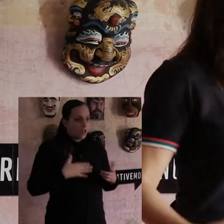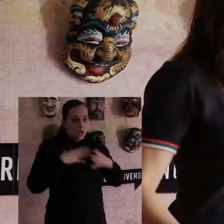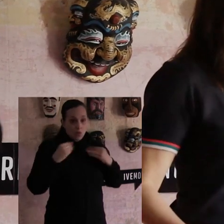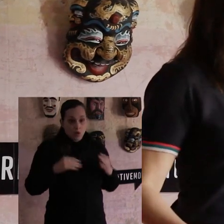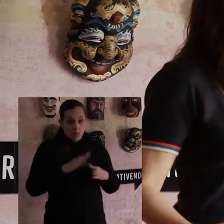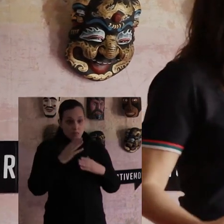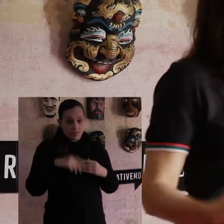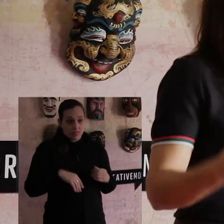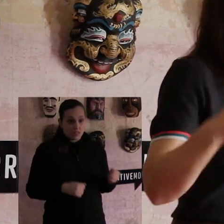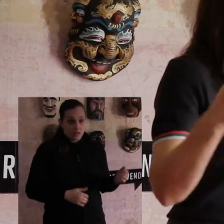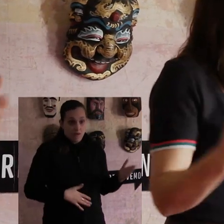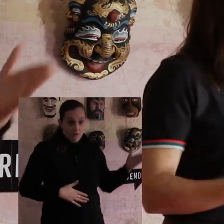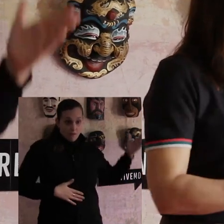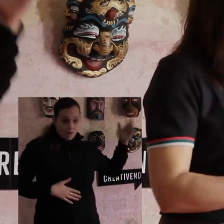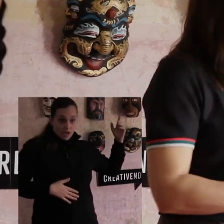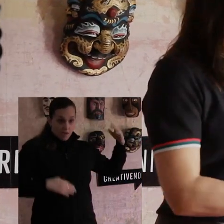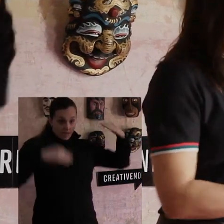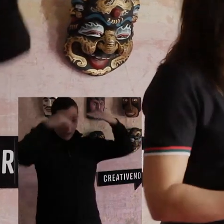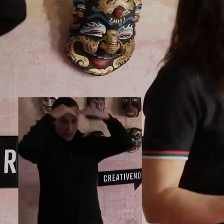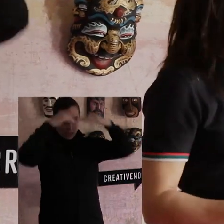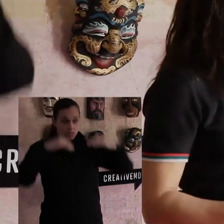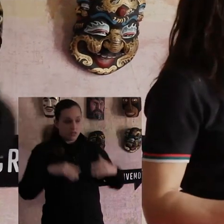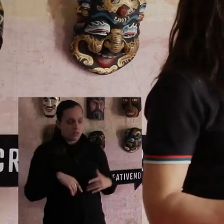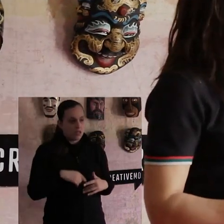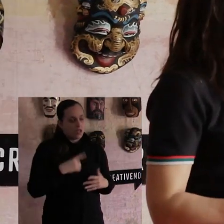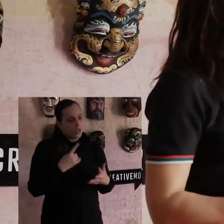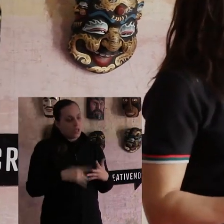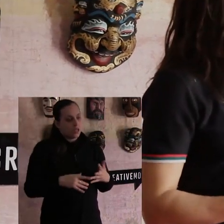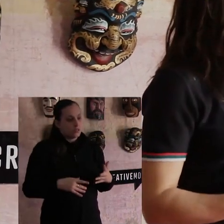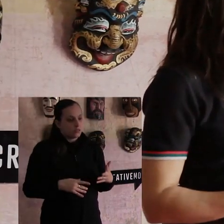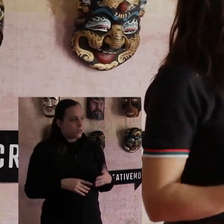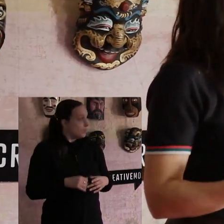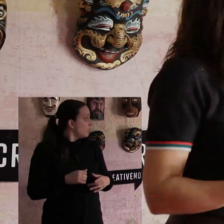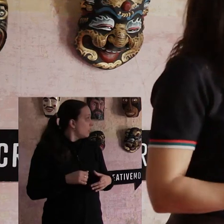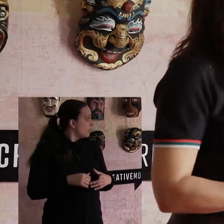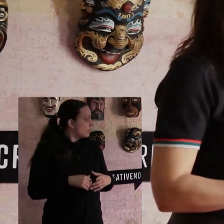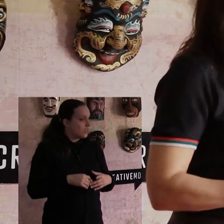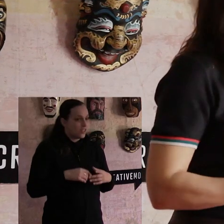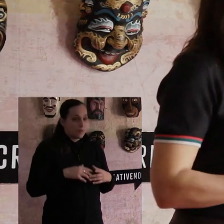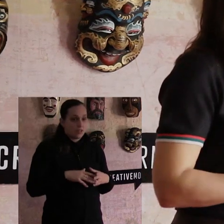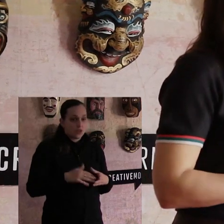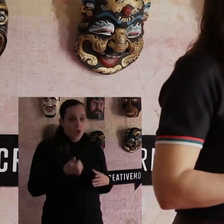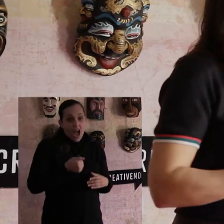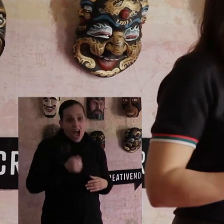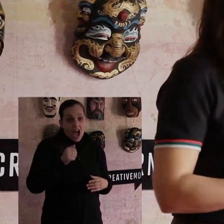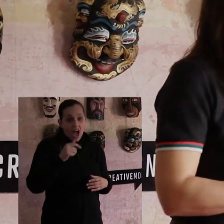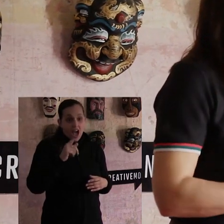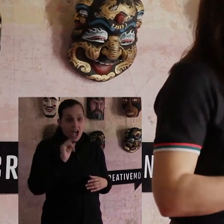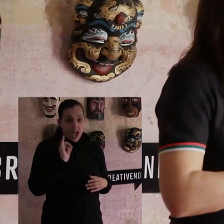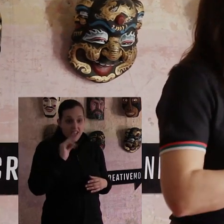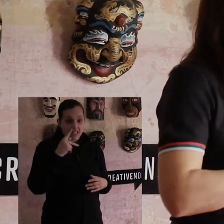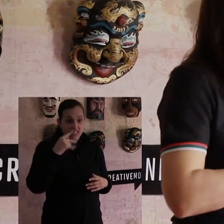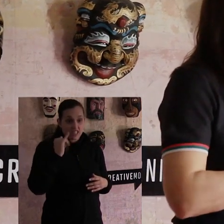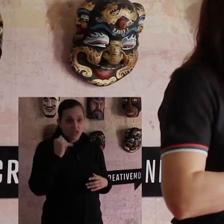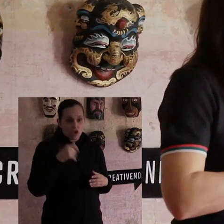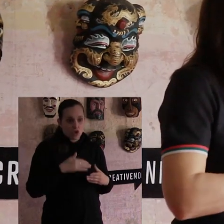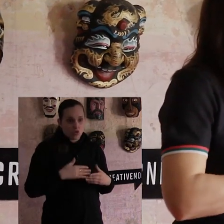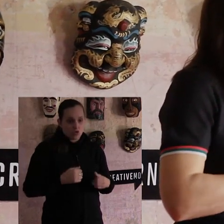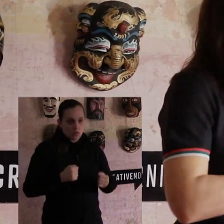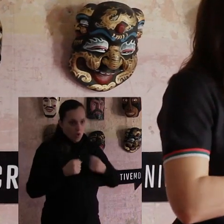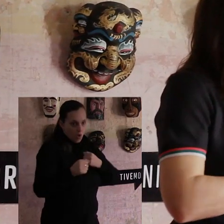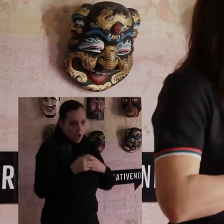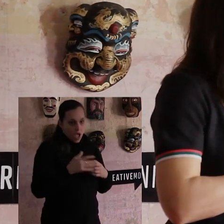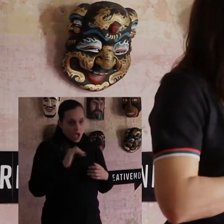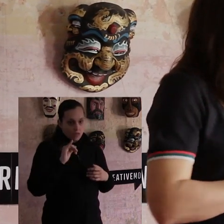Danza, vale, pero me dediqué al contemporáneo, encontré el Aikido. El Aikido es un arte marcial japonés que tiene